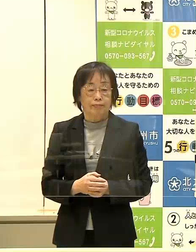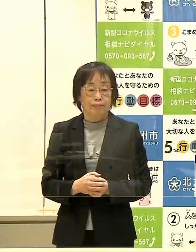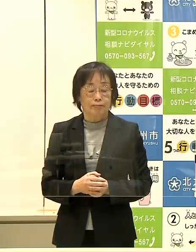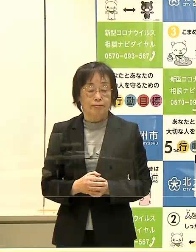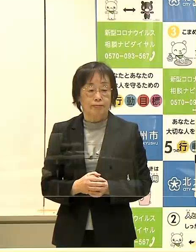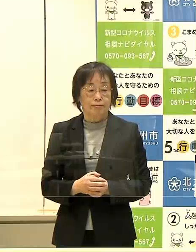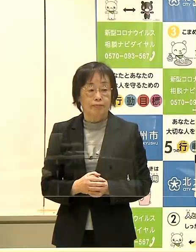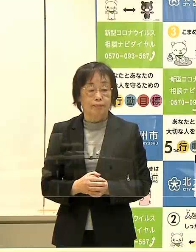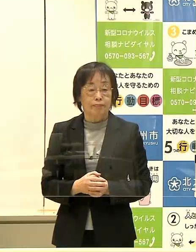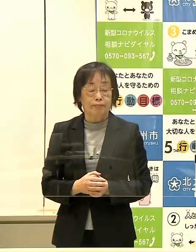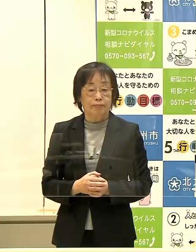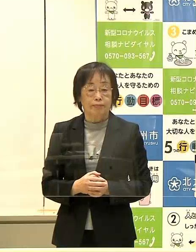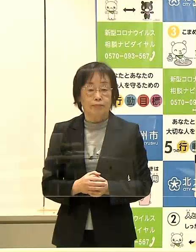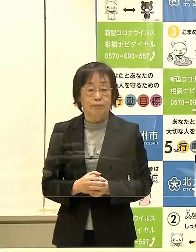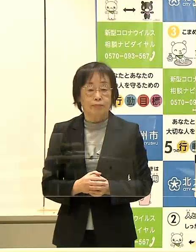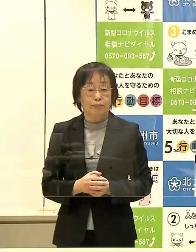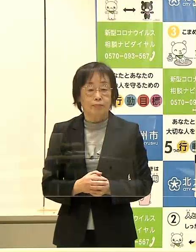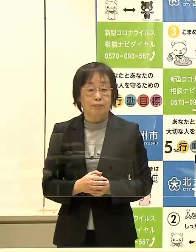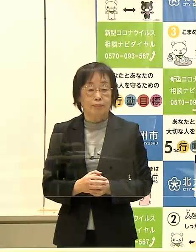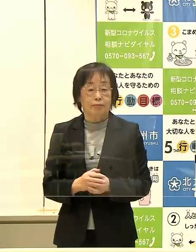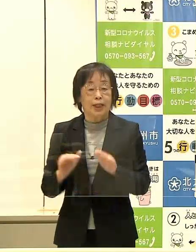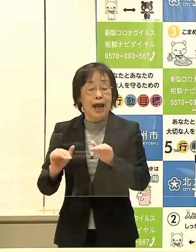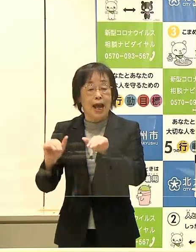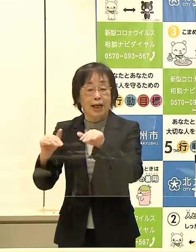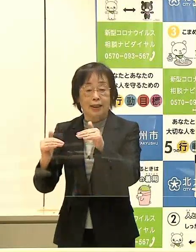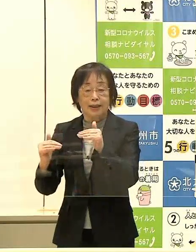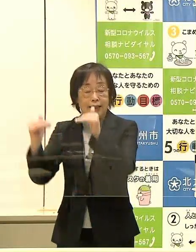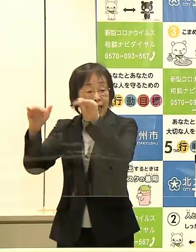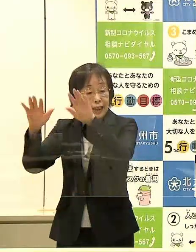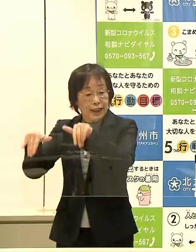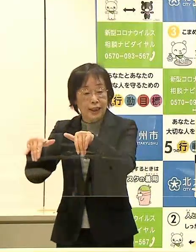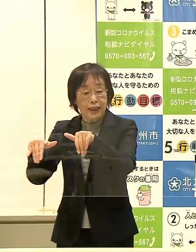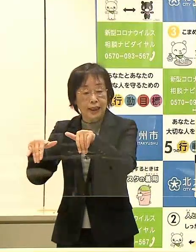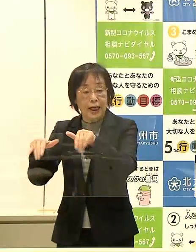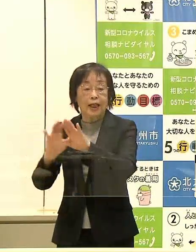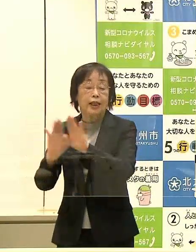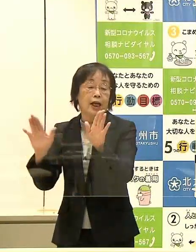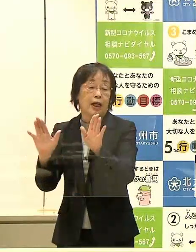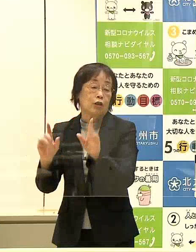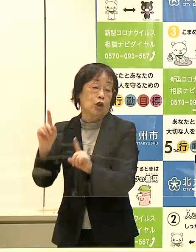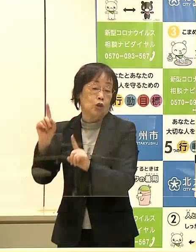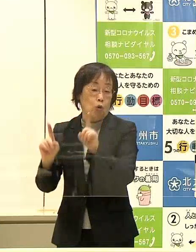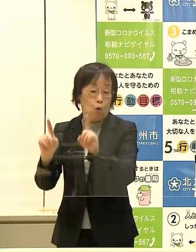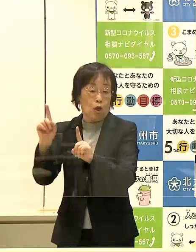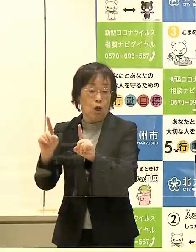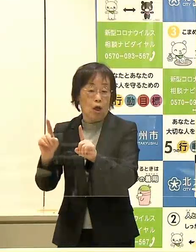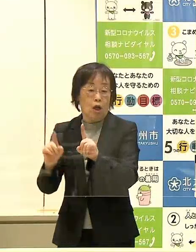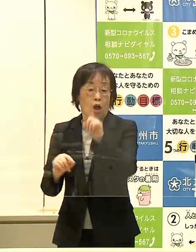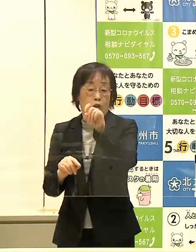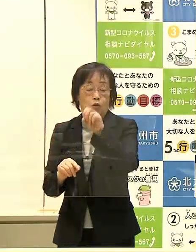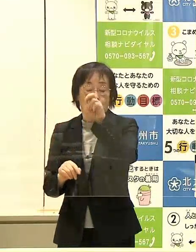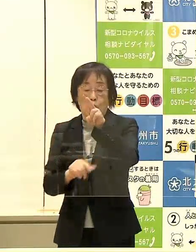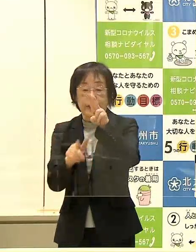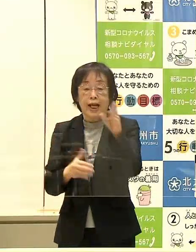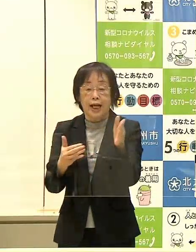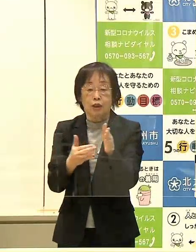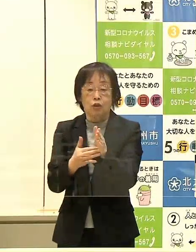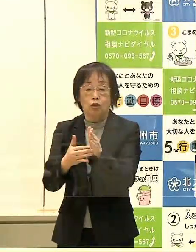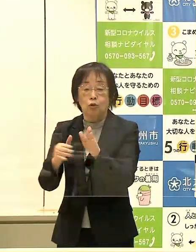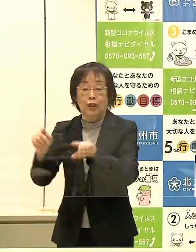従いまして線成人式が果たしてできるかどうかという年末名刺